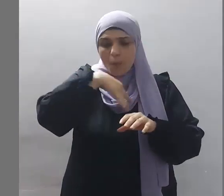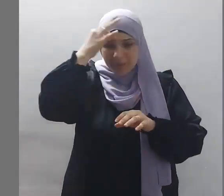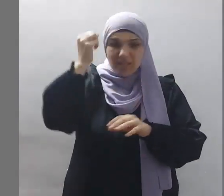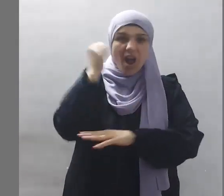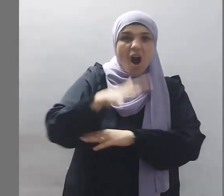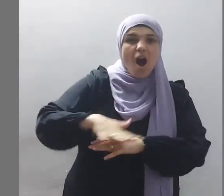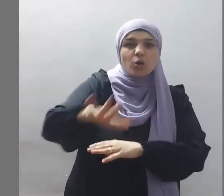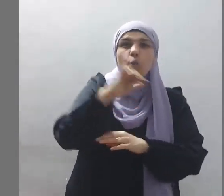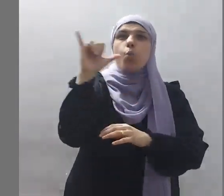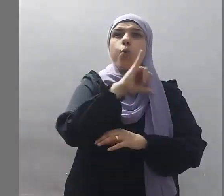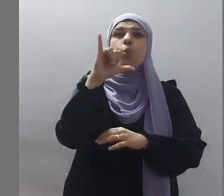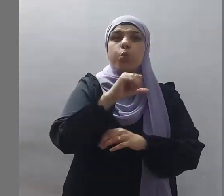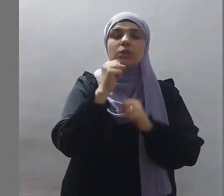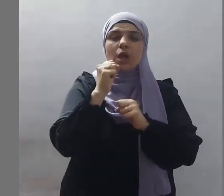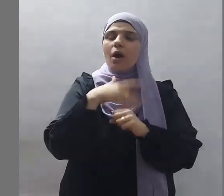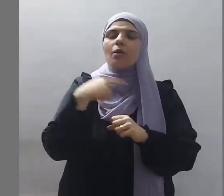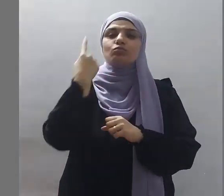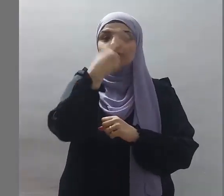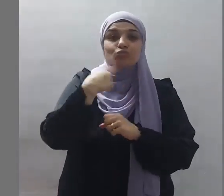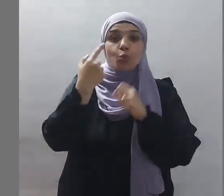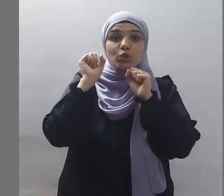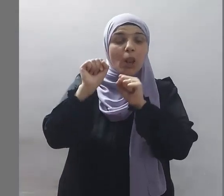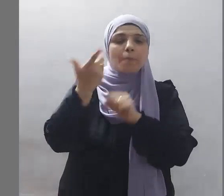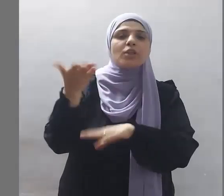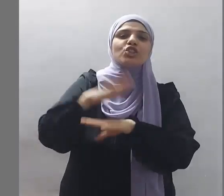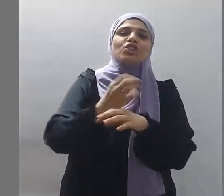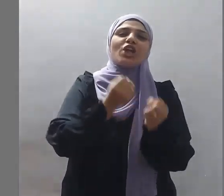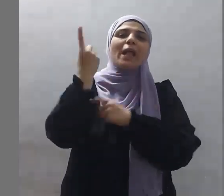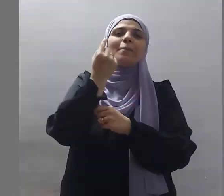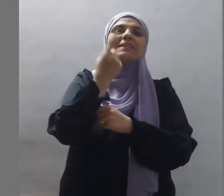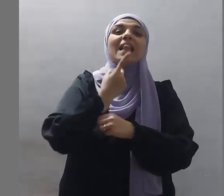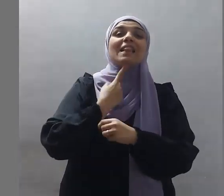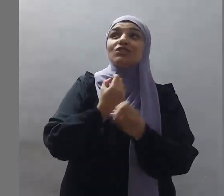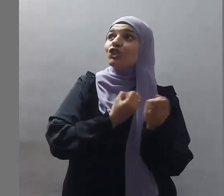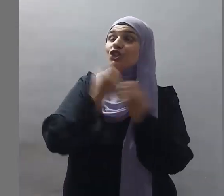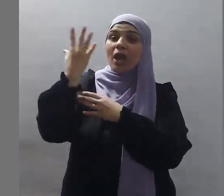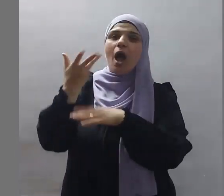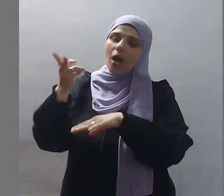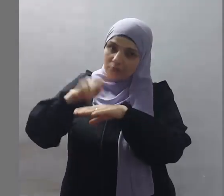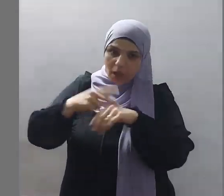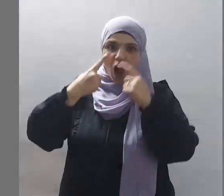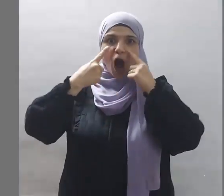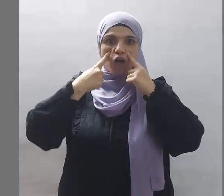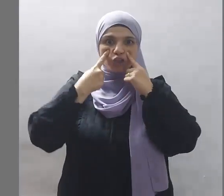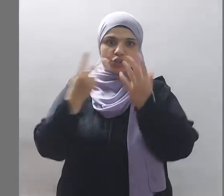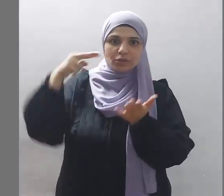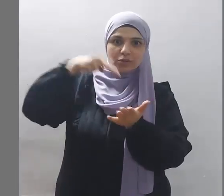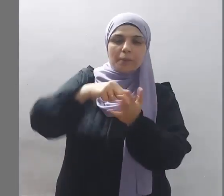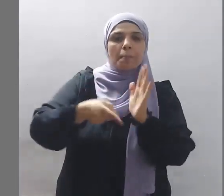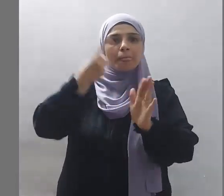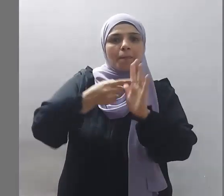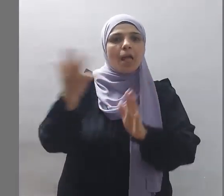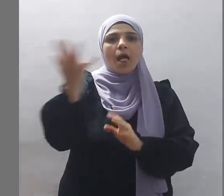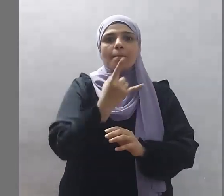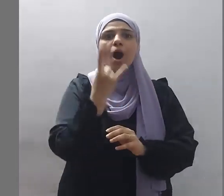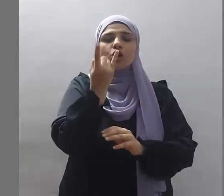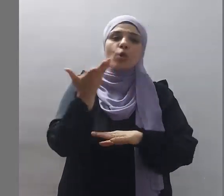شيء غير الشهيد، فإنه يتمنى أن يرجع فيقتل 10 مرات لما يرى